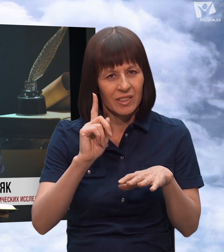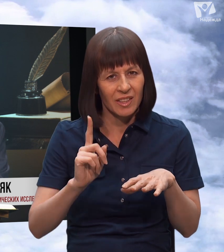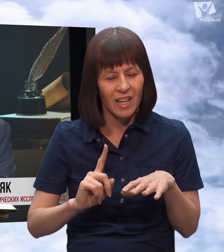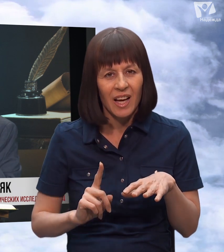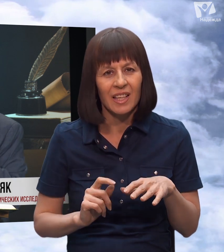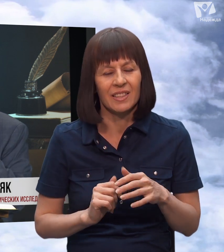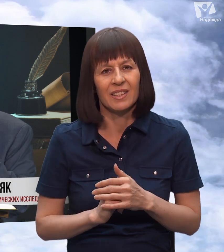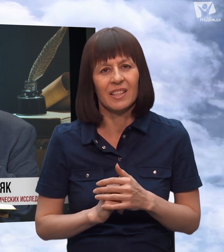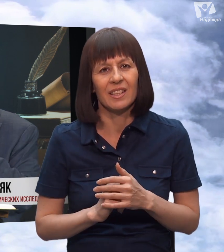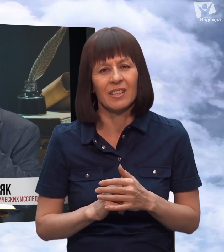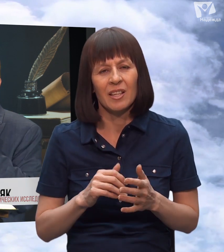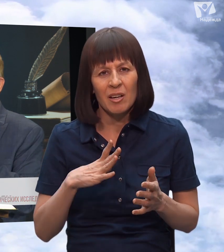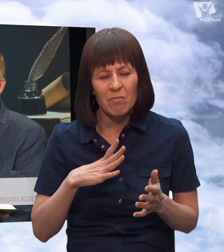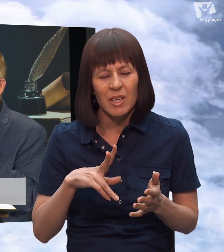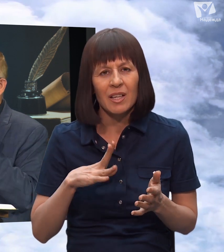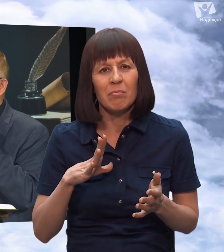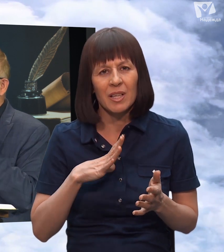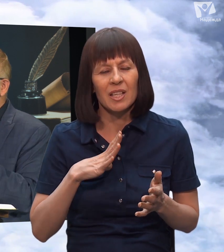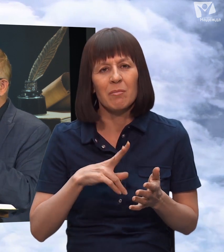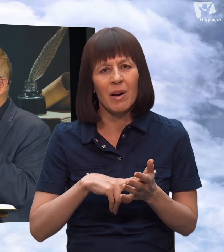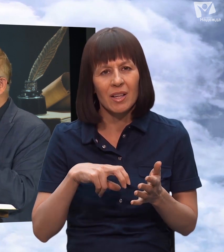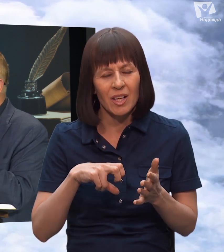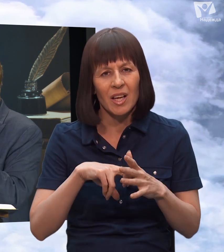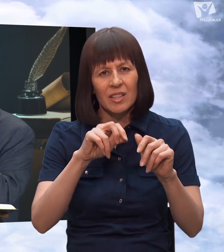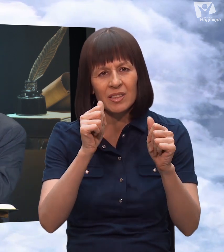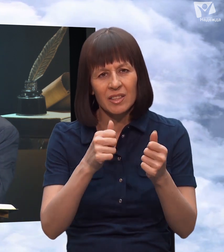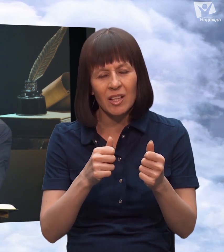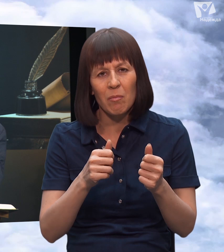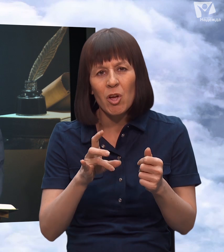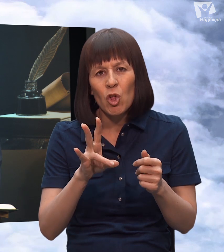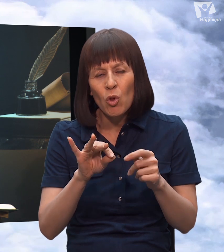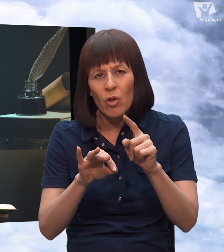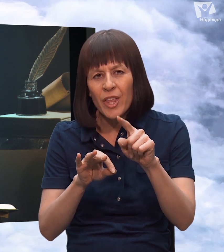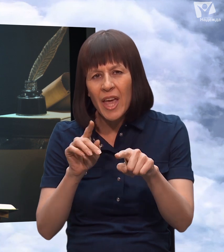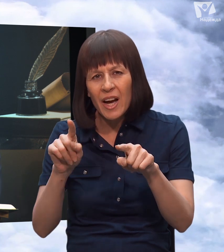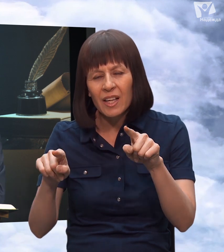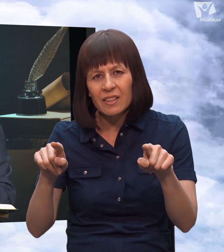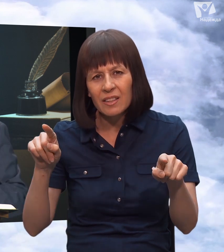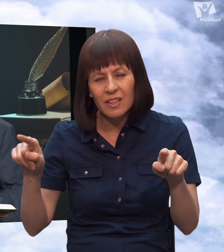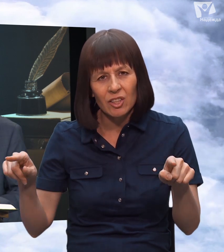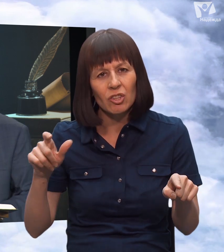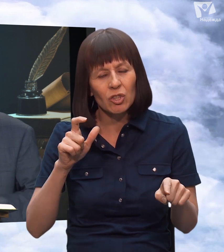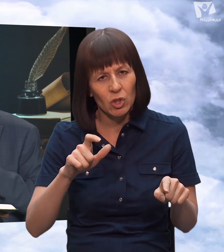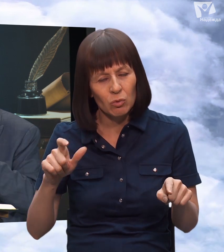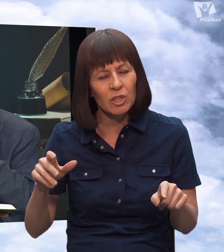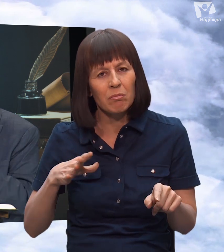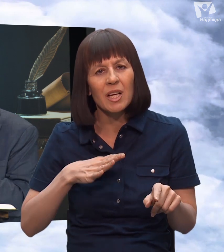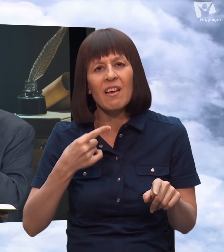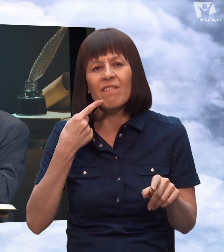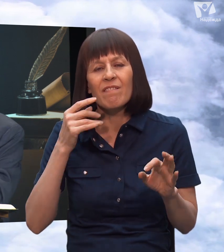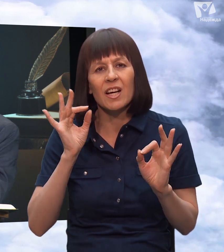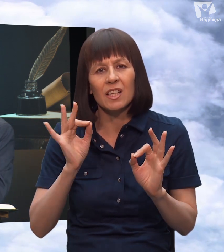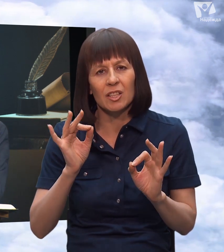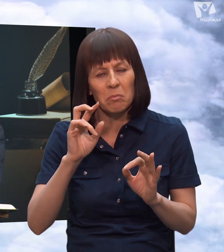израильского все еще осталось понимание представлений о законе нужным и когда мы смотрим и на